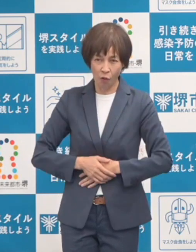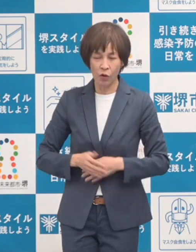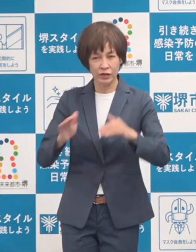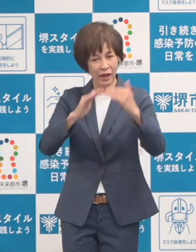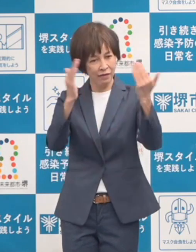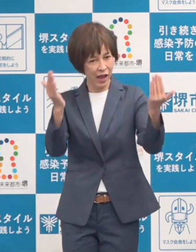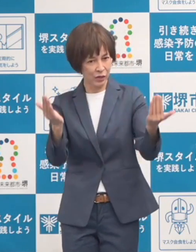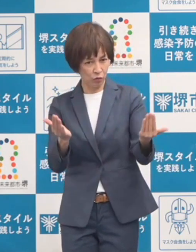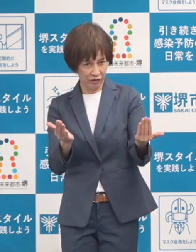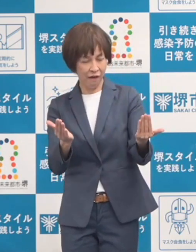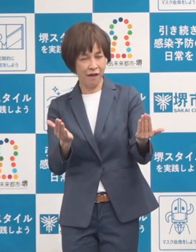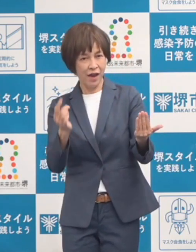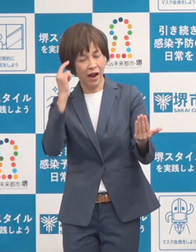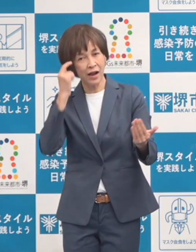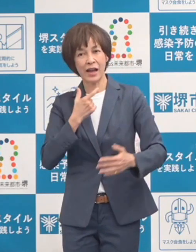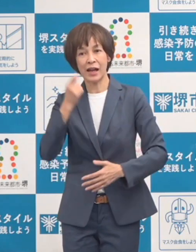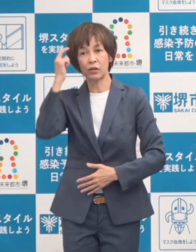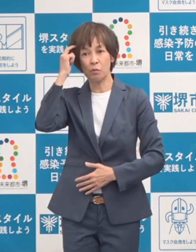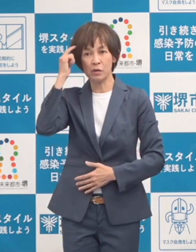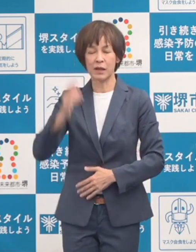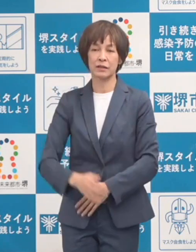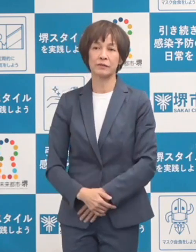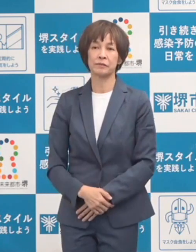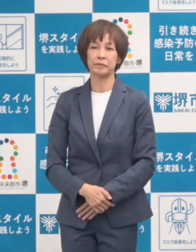考えていきたいと思っています。